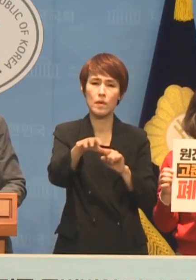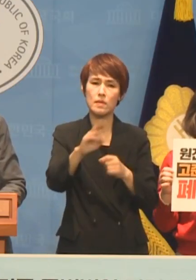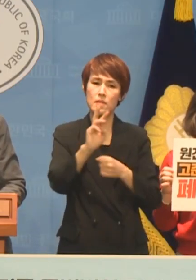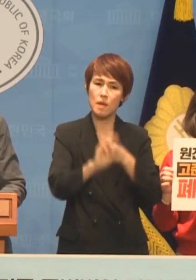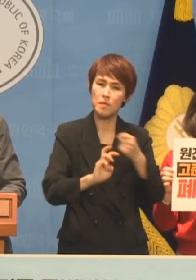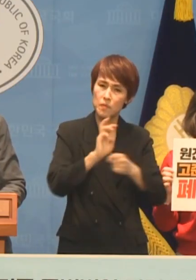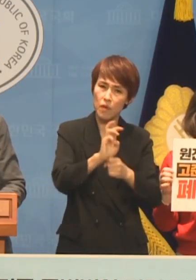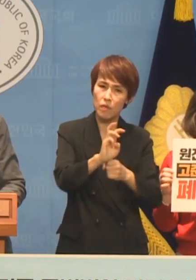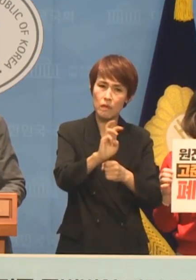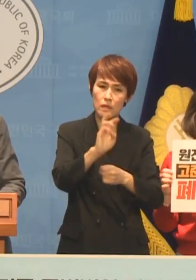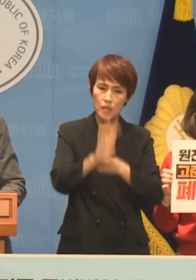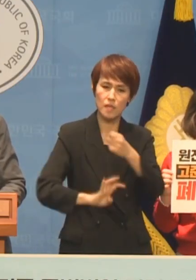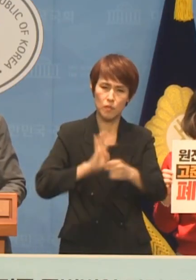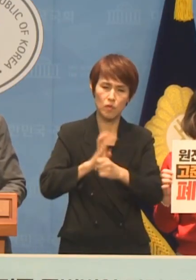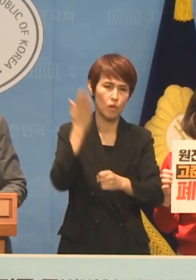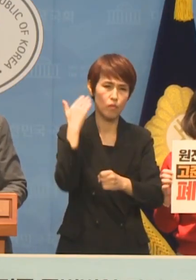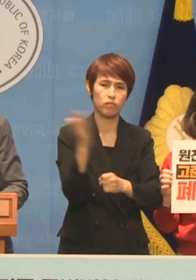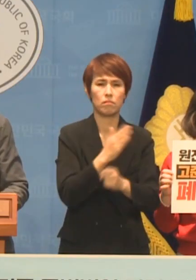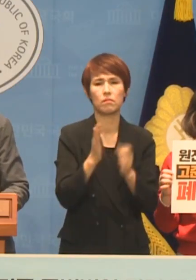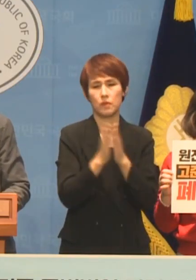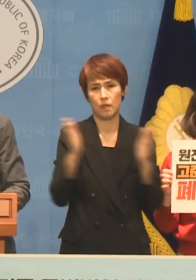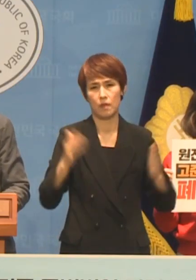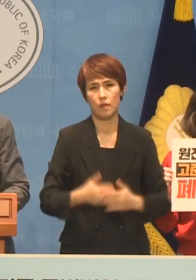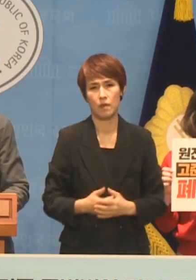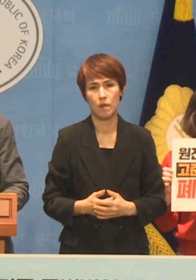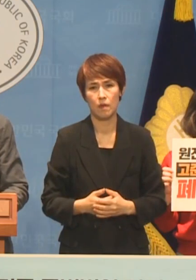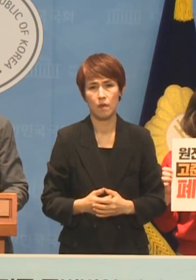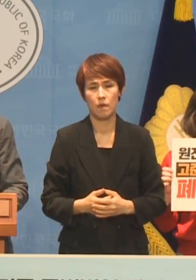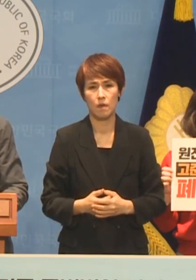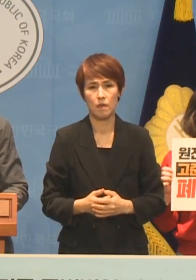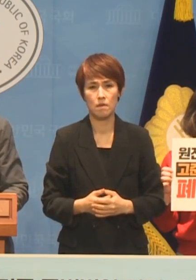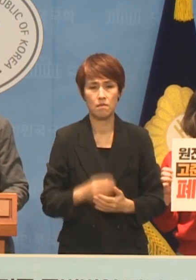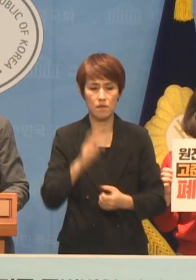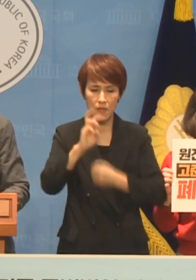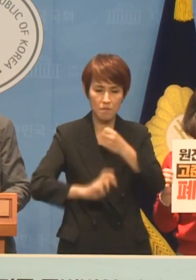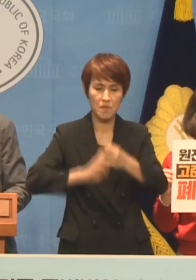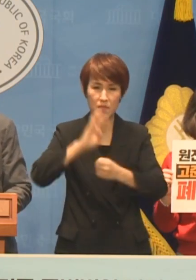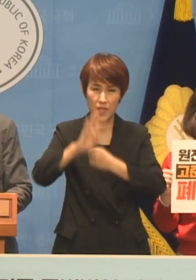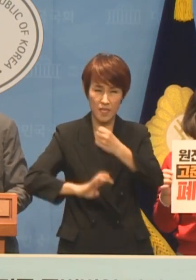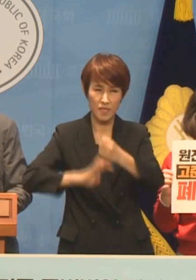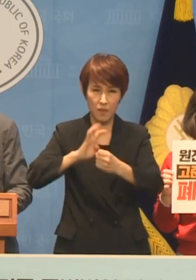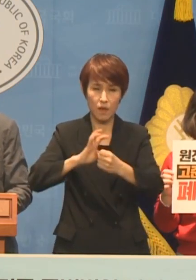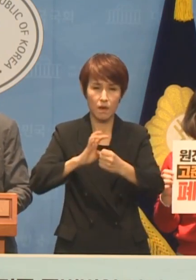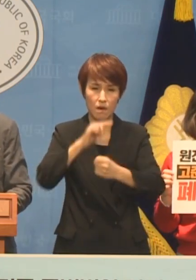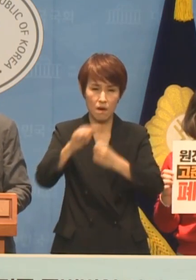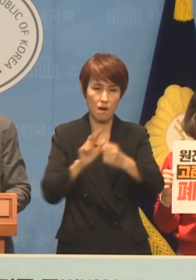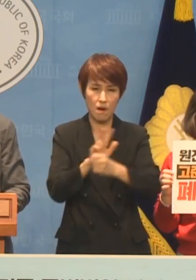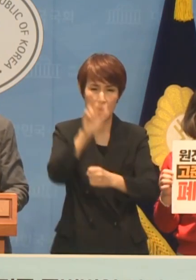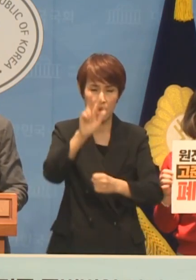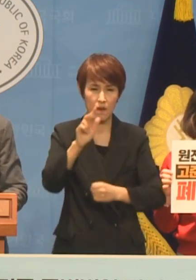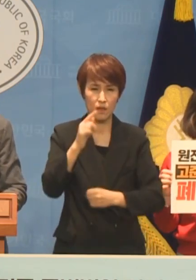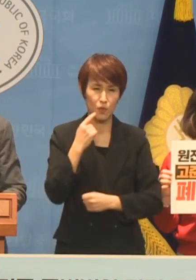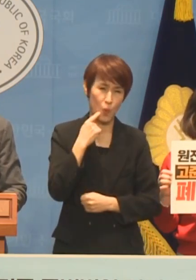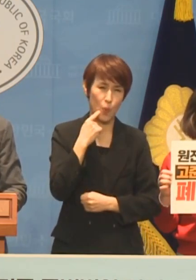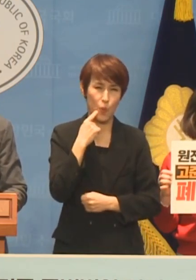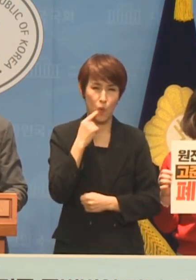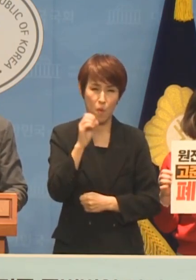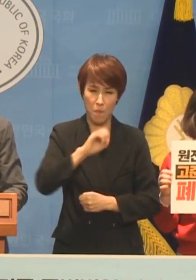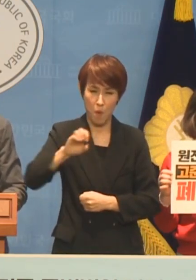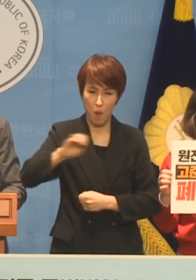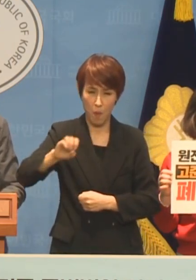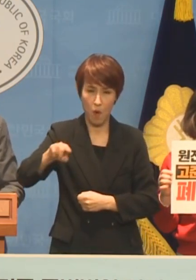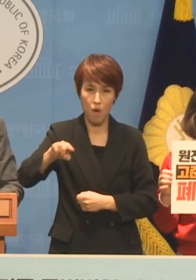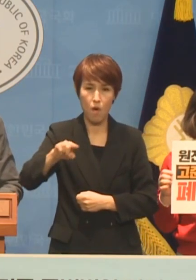이미 40년이 넘었습니다. 그동안 발생된 30년, 40년 된 고준위 핵폐기물이 모두 다 원자로